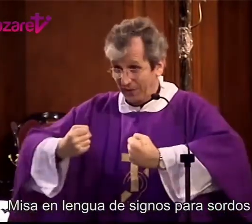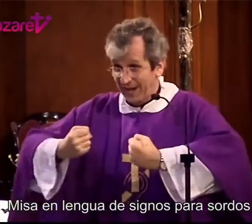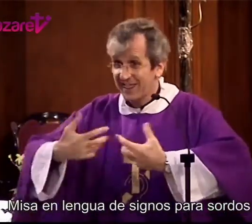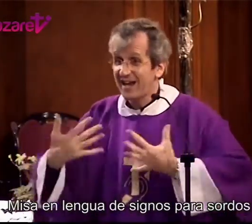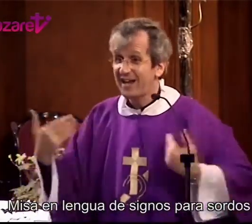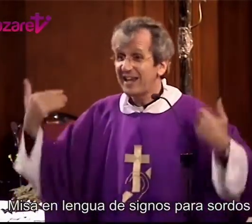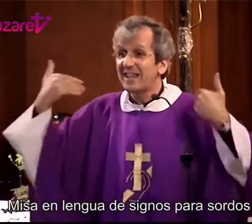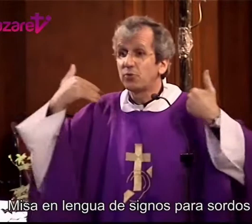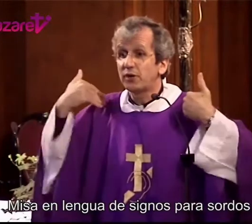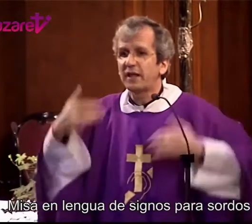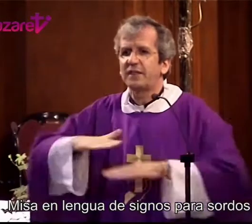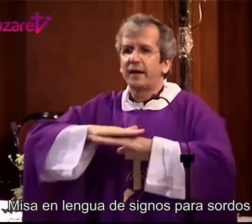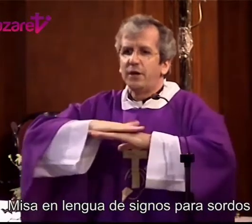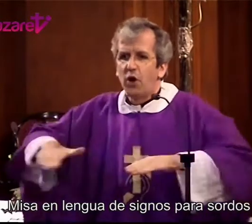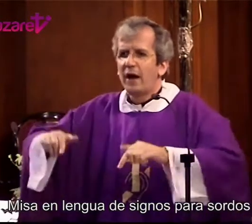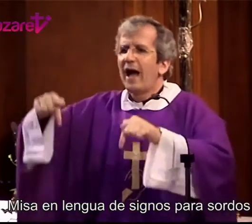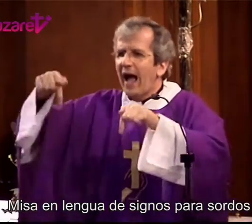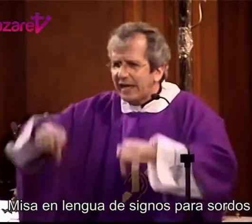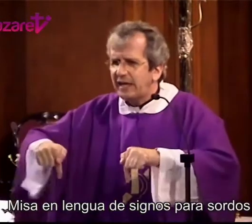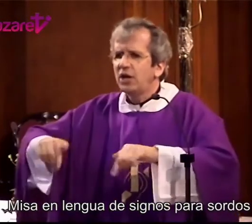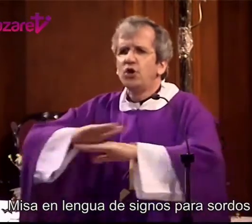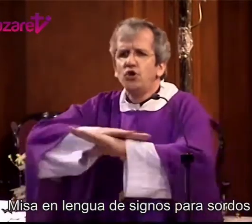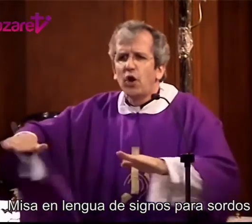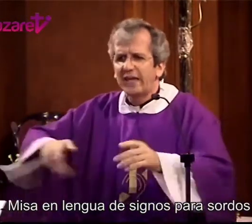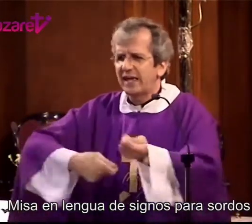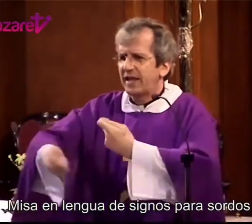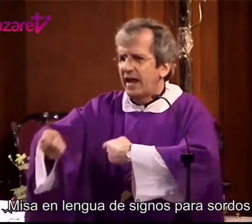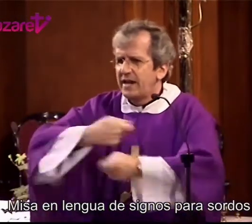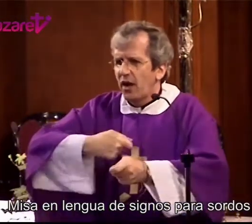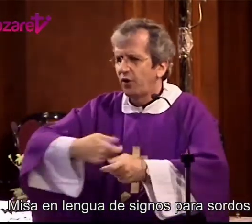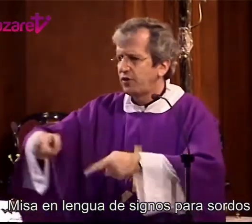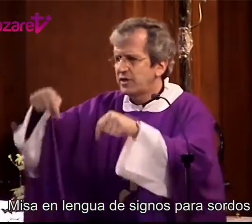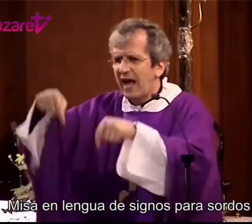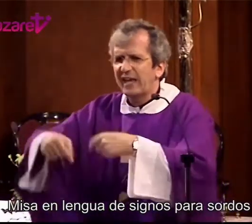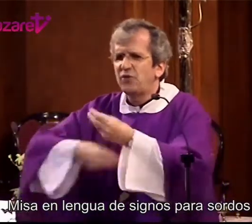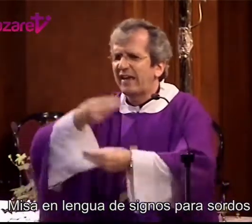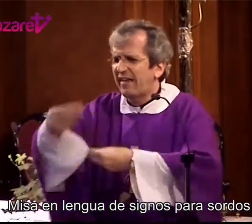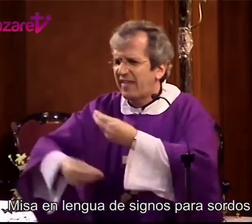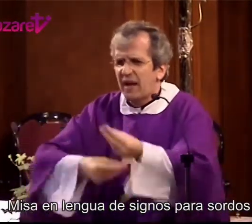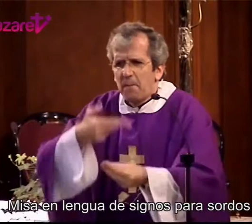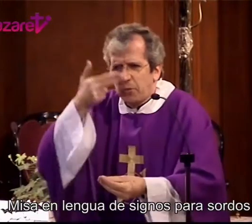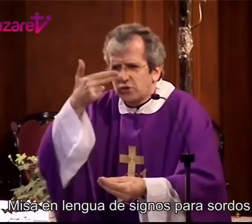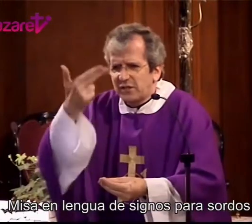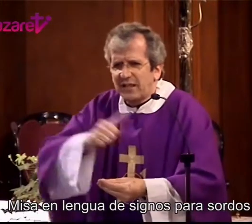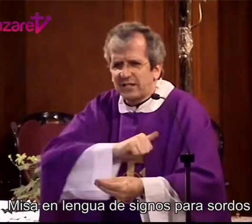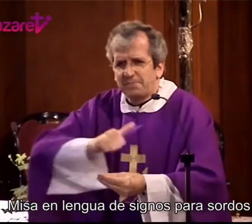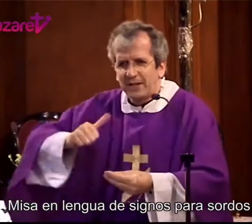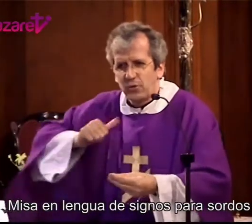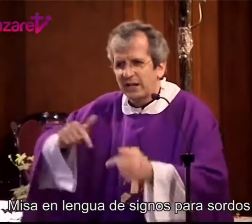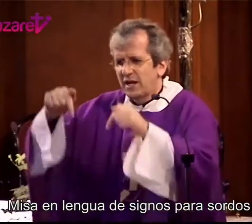fortaleza y de autoridad, de decir, no, aquí no hay que hacer negocios, aquí no hay que hacer vuestros intereses particulares, sino